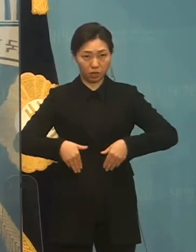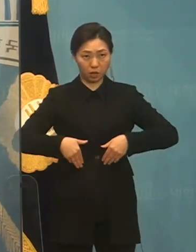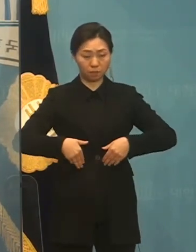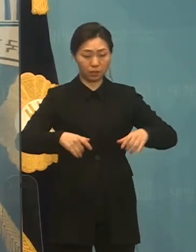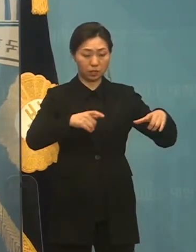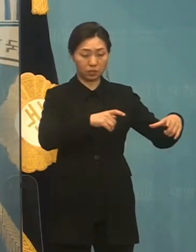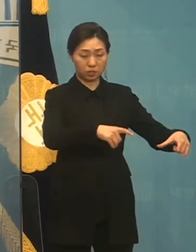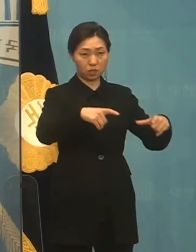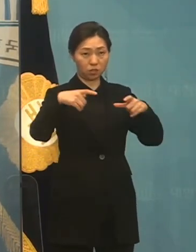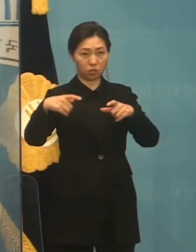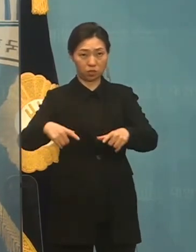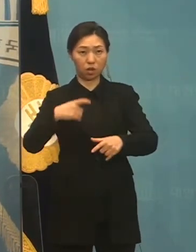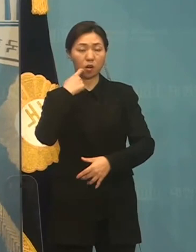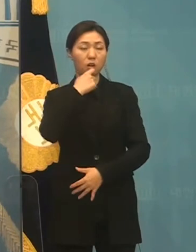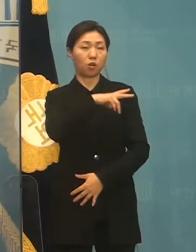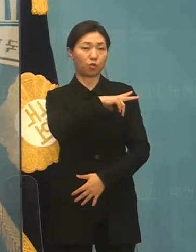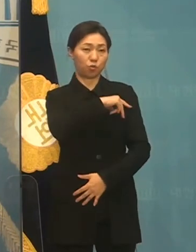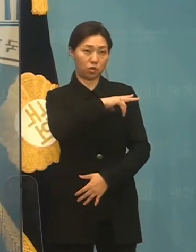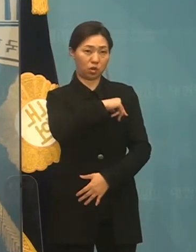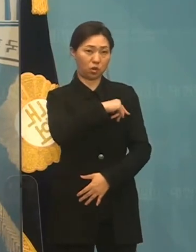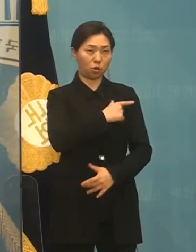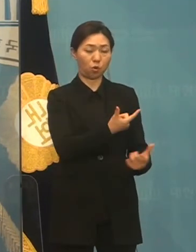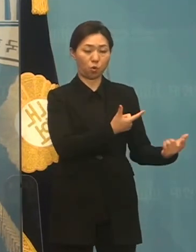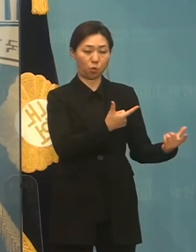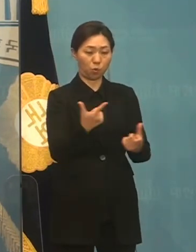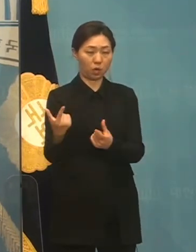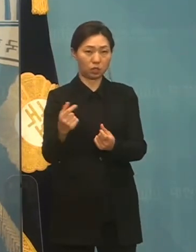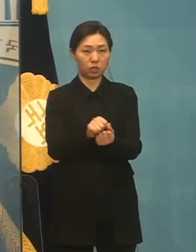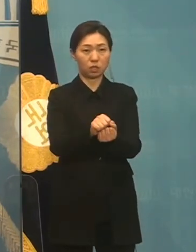더불어민주당 국회의원들 일동의 성명을